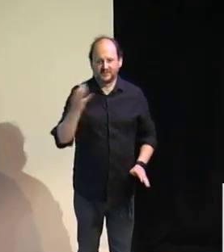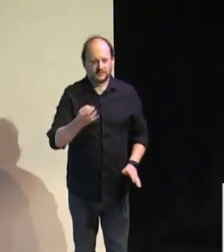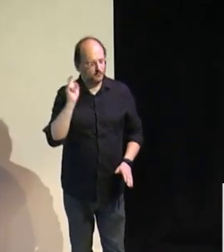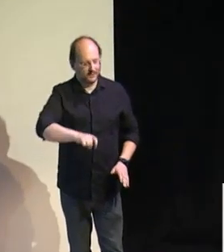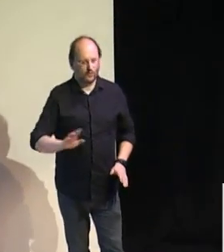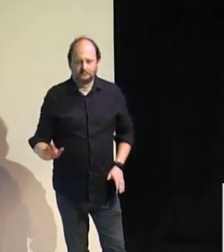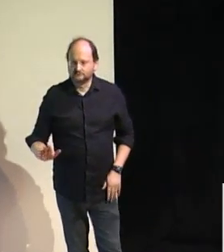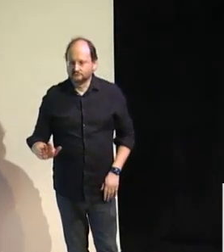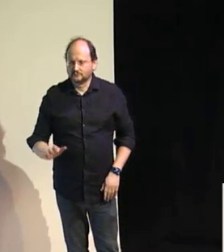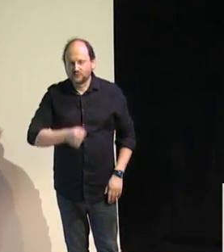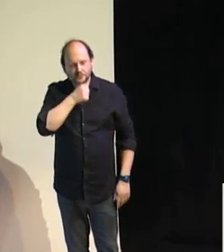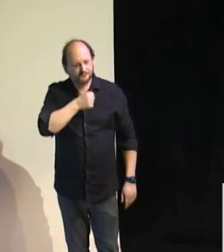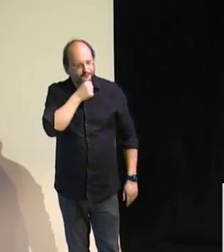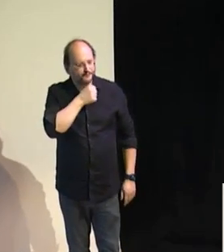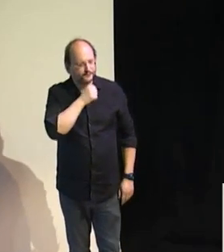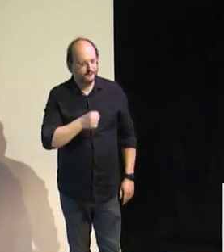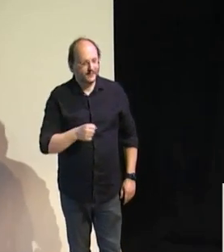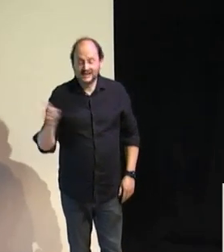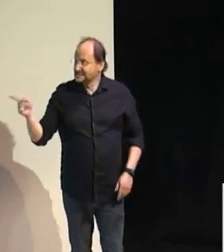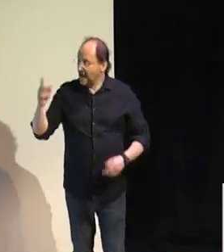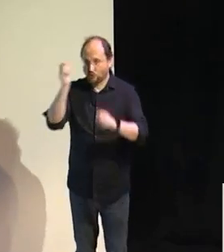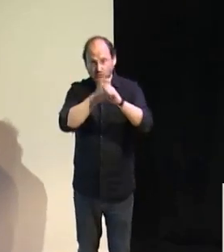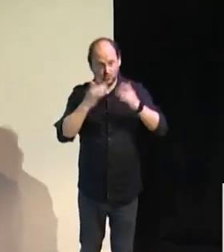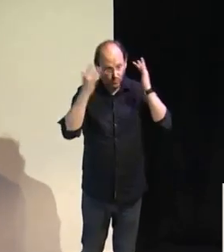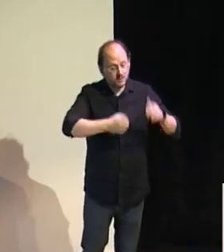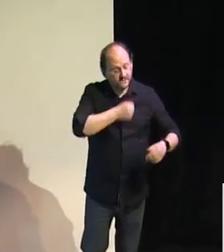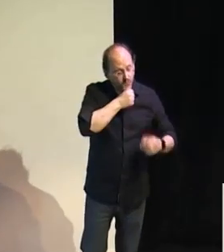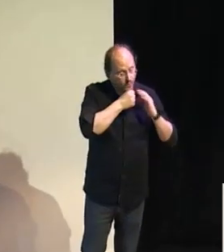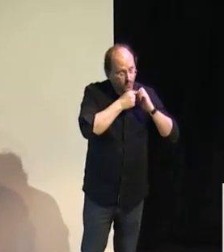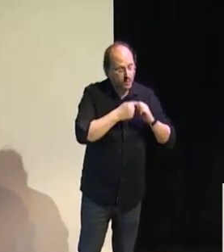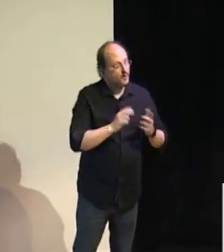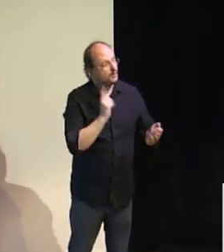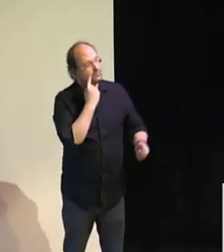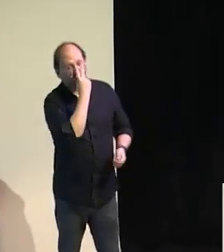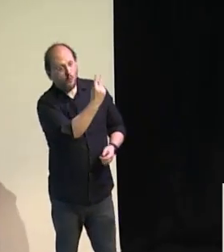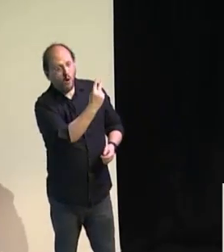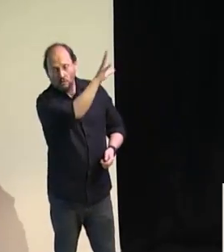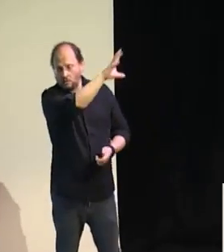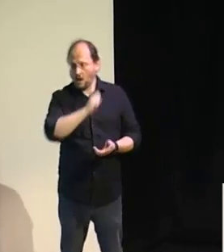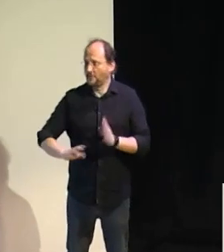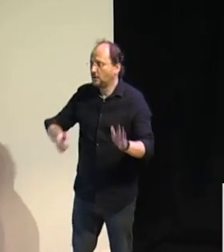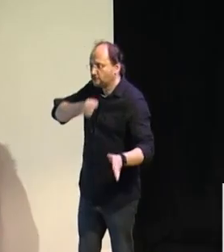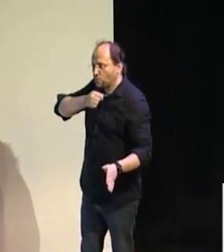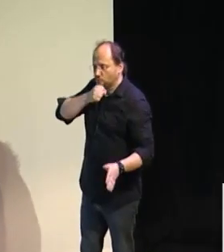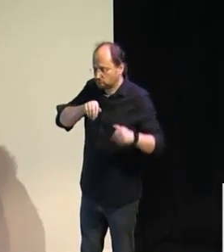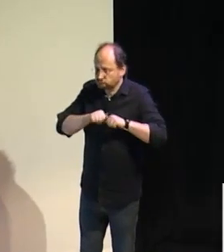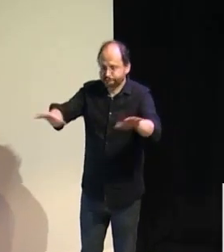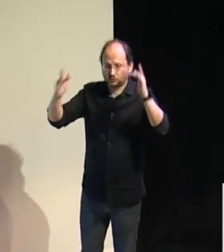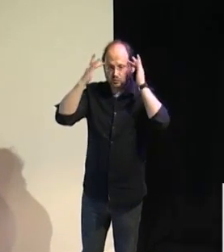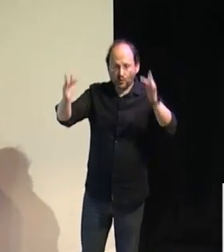à la fois l'expérience, la vieillesse, parce qu'on a une barbe qui est très longue, et cette symbolique-là veut